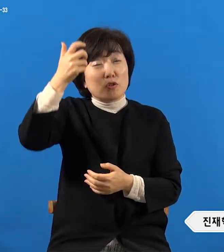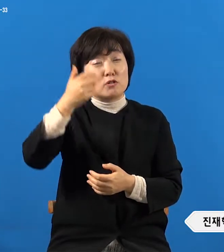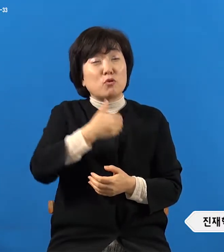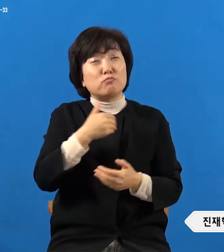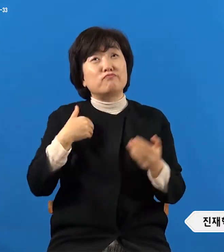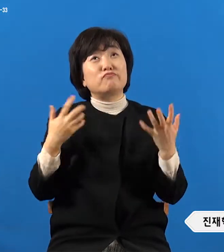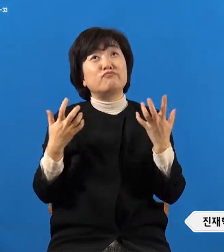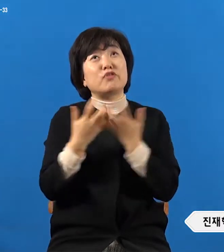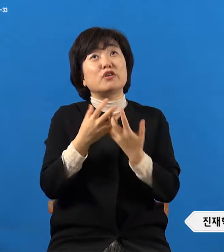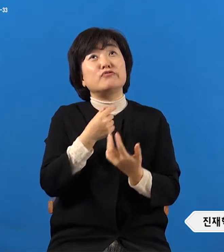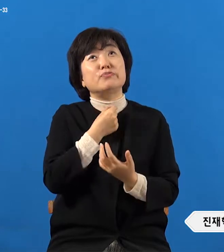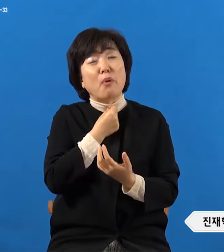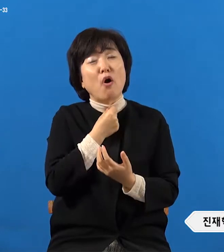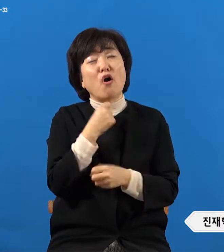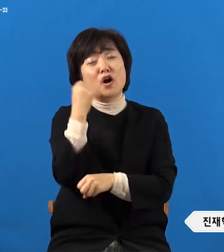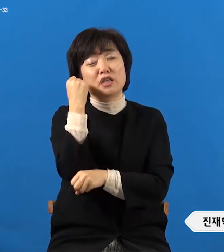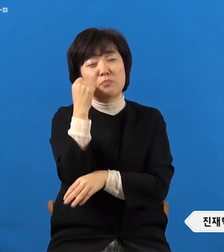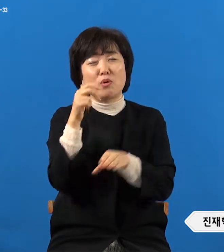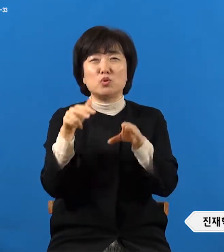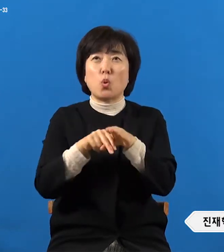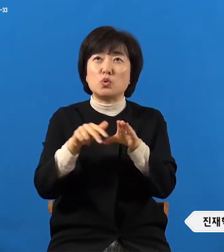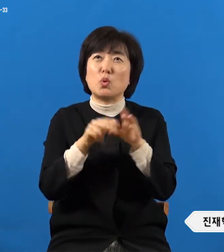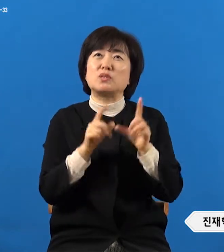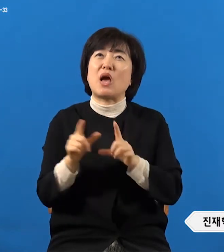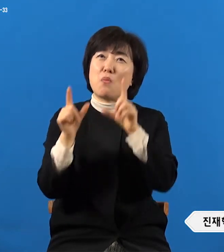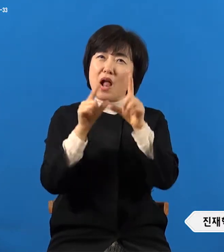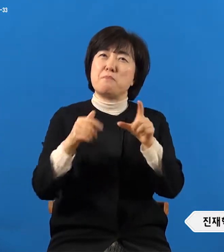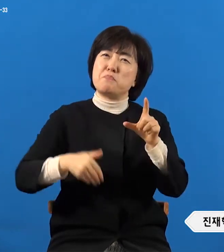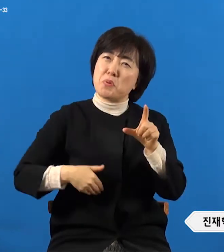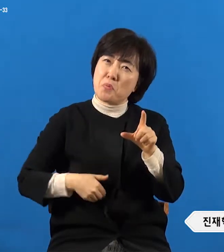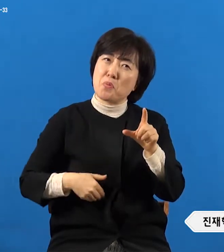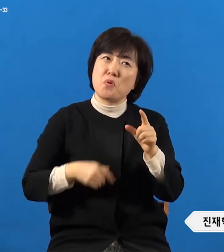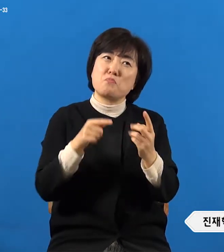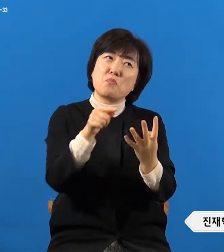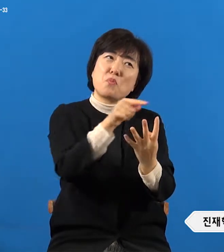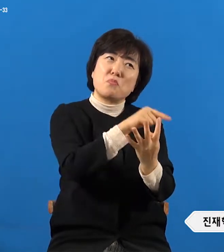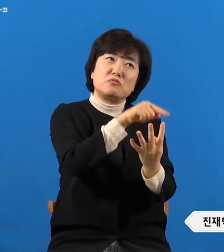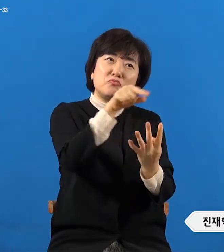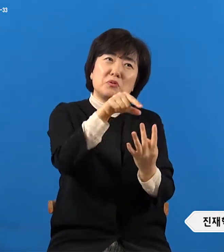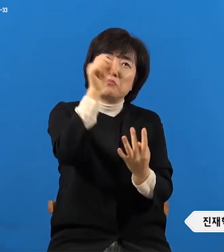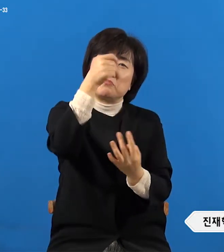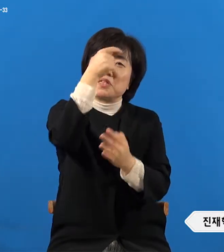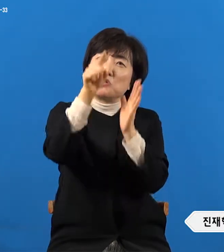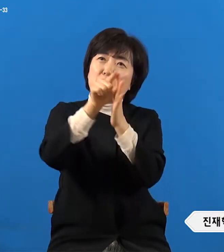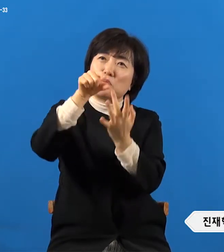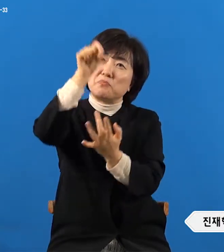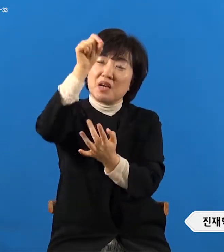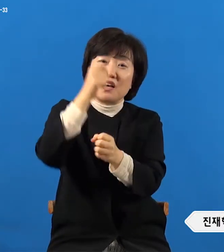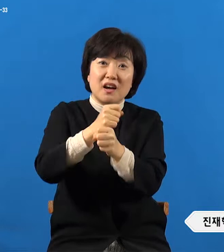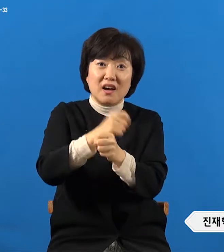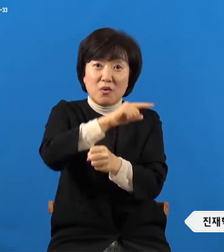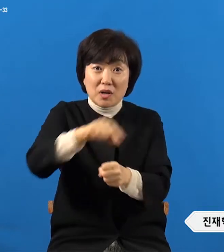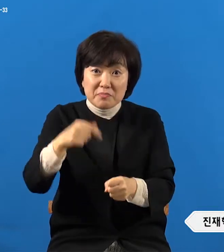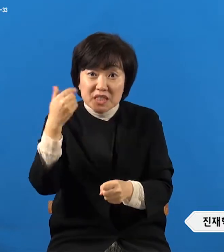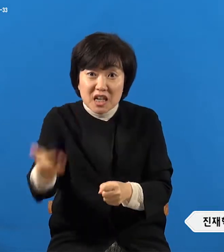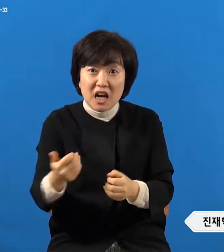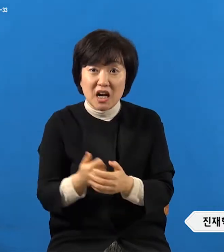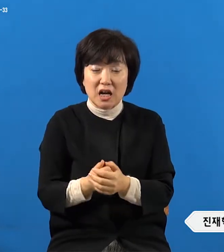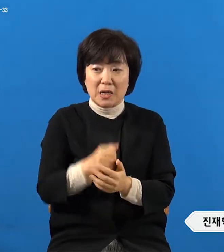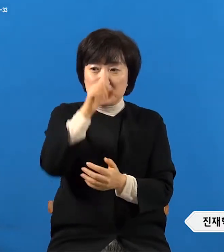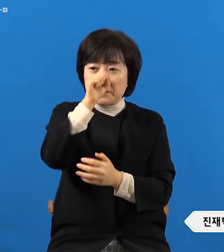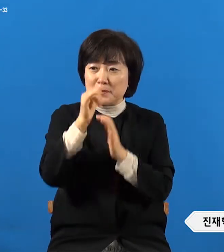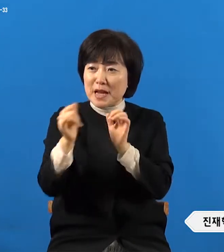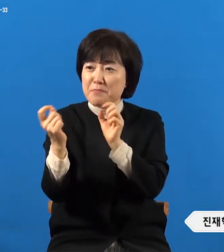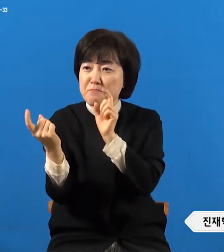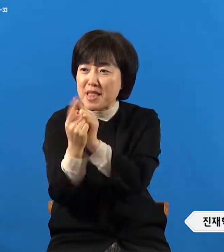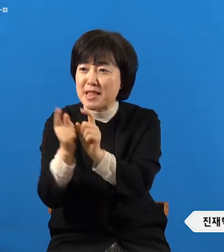해줄 기본적인 종교 생활을 영위하기 위해 하나님 앞에 나오고 있습니까? 좋은 사람도 만나고 새로운